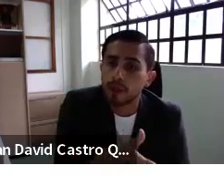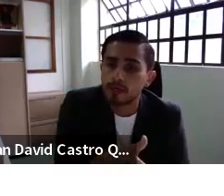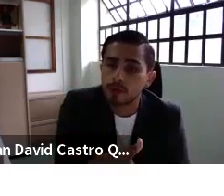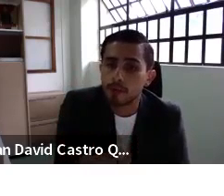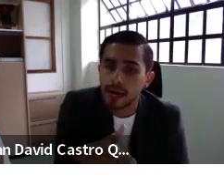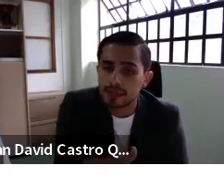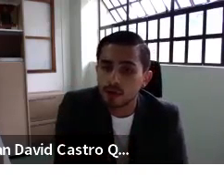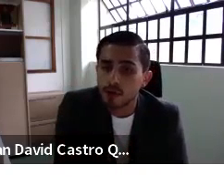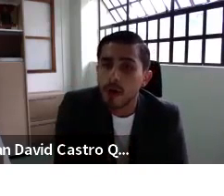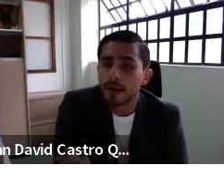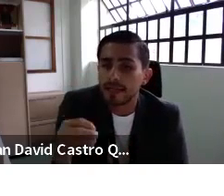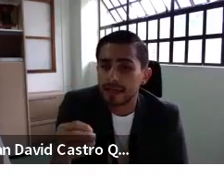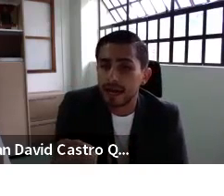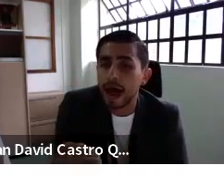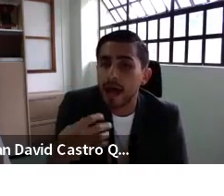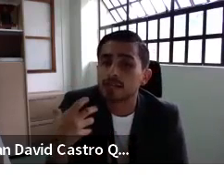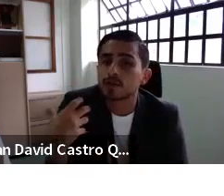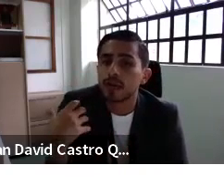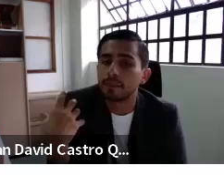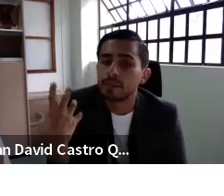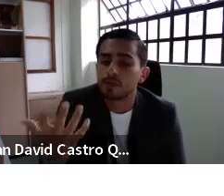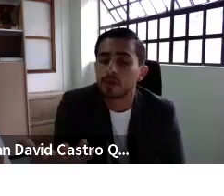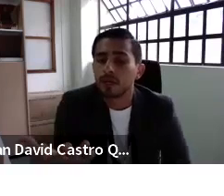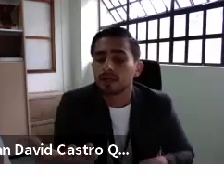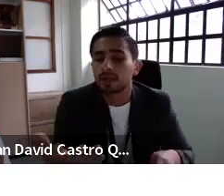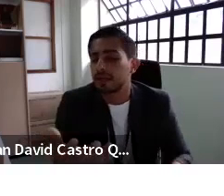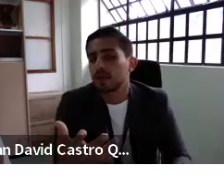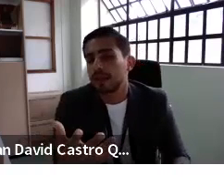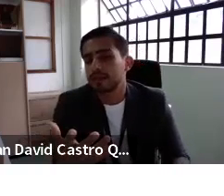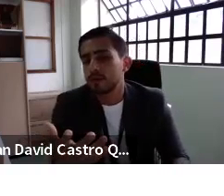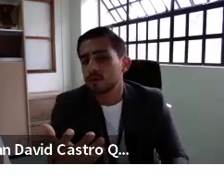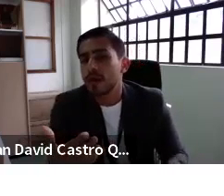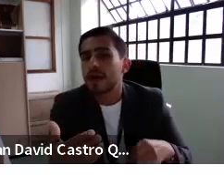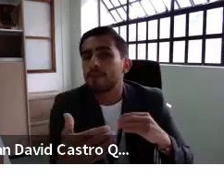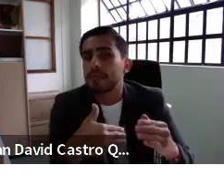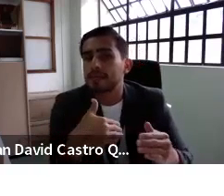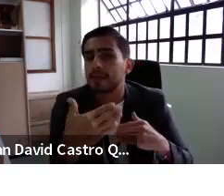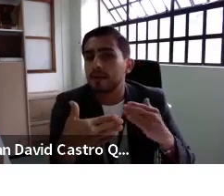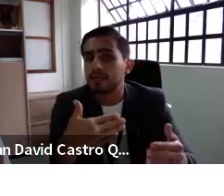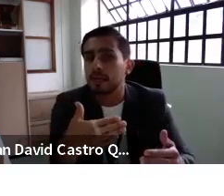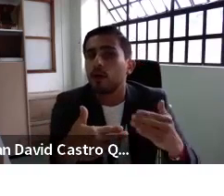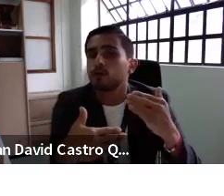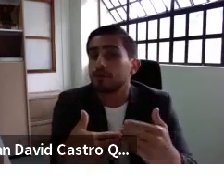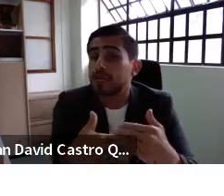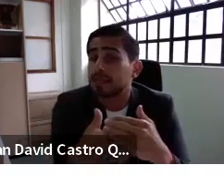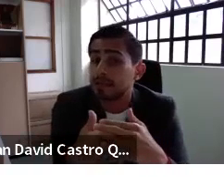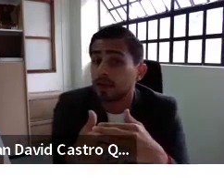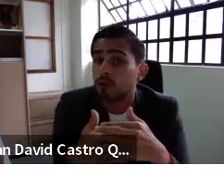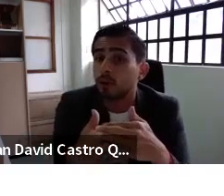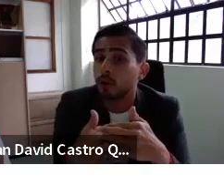pasos básicos para llegar a eso que la misión internacional de sabios empieza a establecer o se empieza a trazar como un